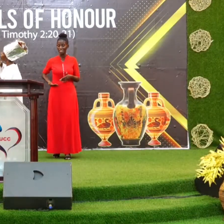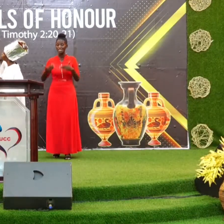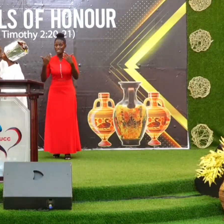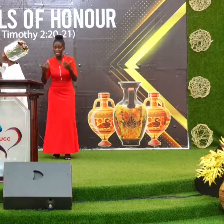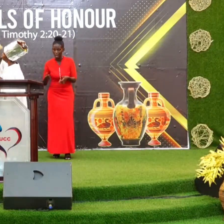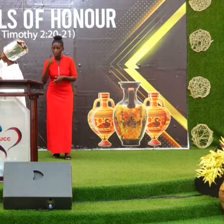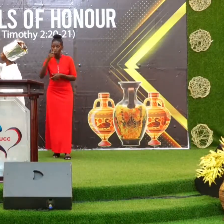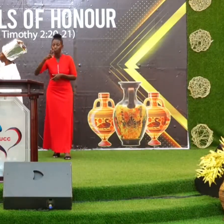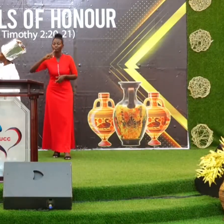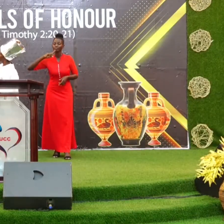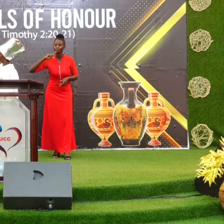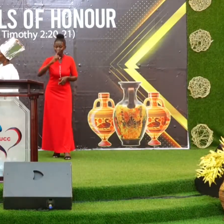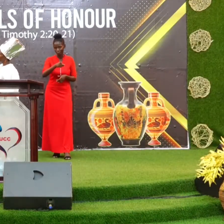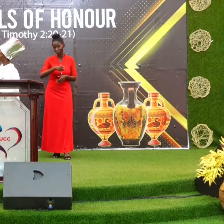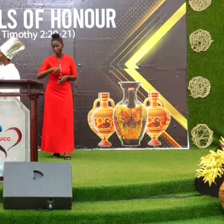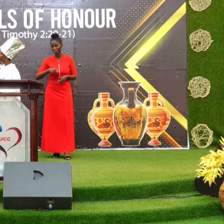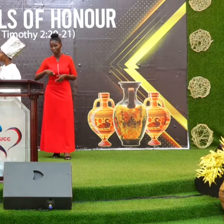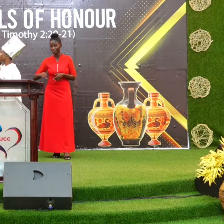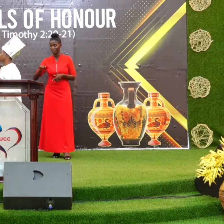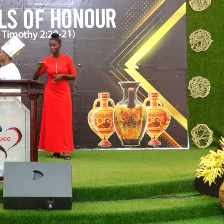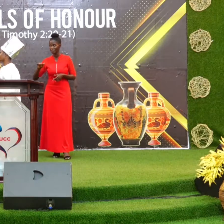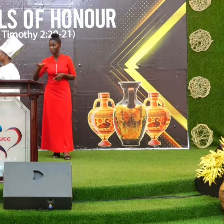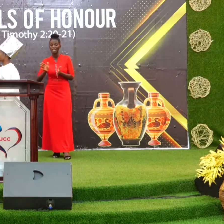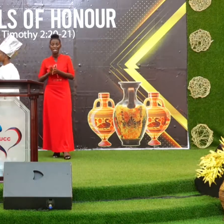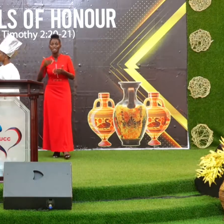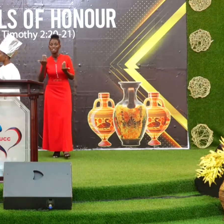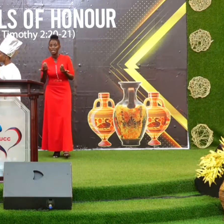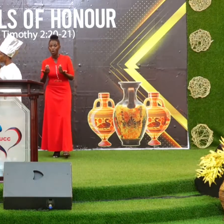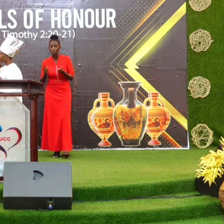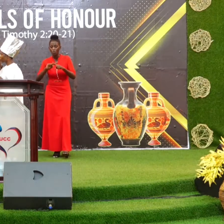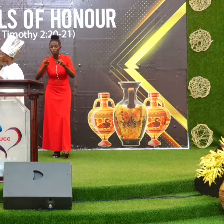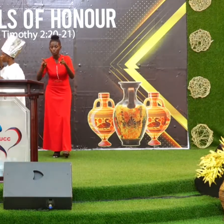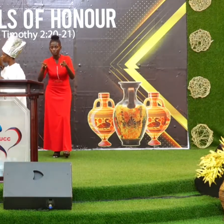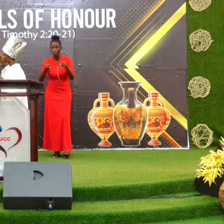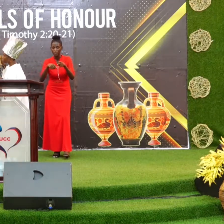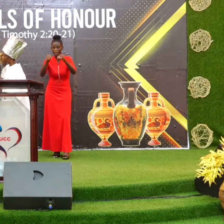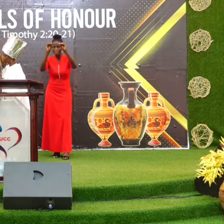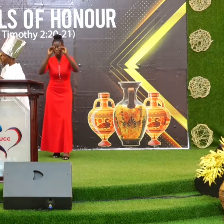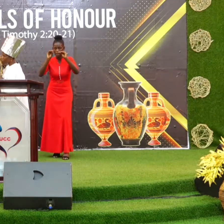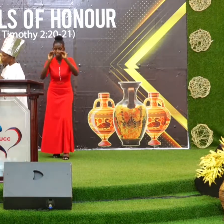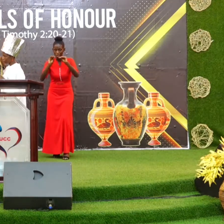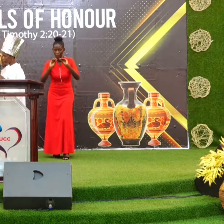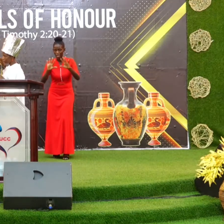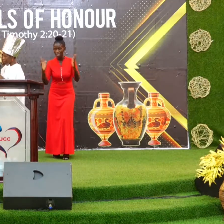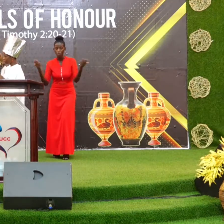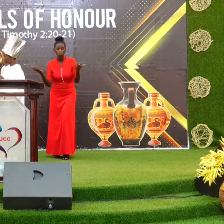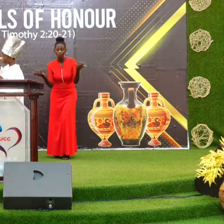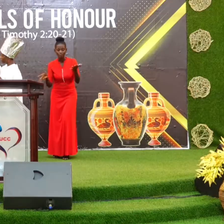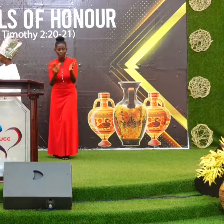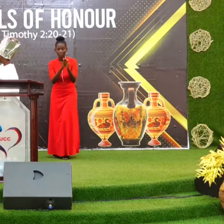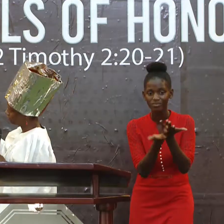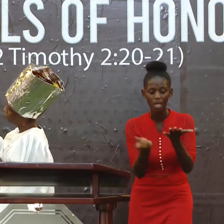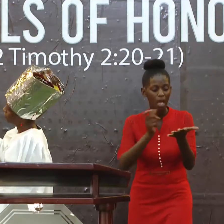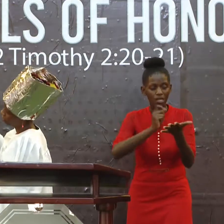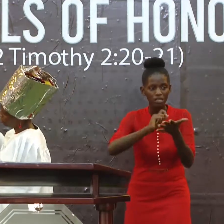mwogera. Kati mami otandise tusomesa eh? Anti oluomba tandiseeko. Mami ekitabo kyange ne peni. Anti